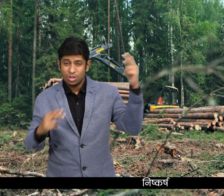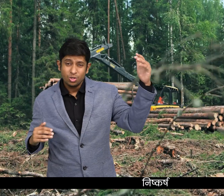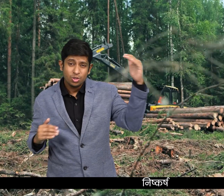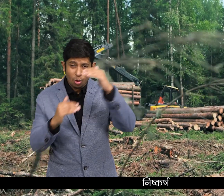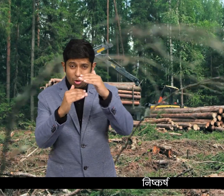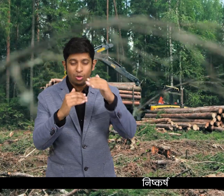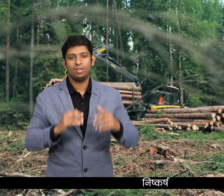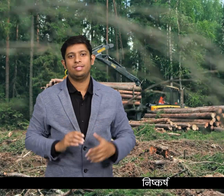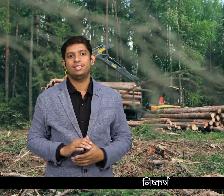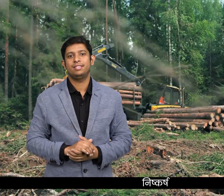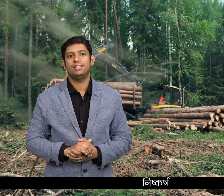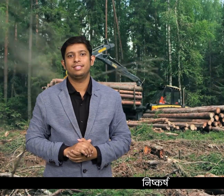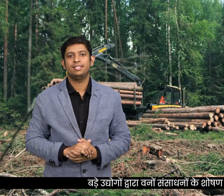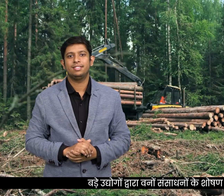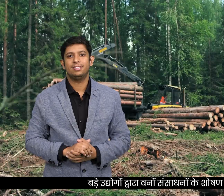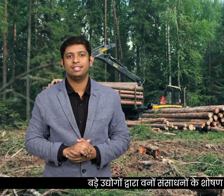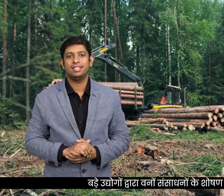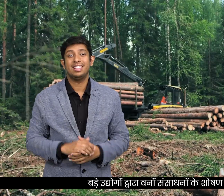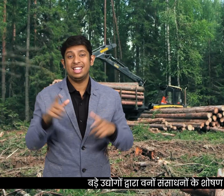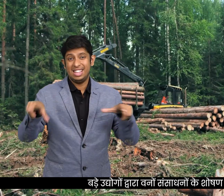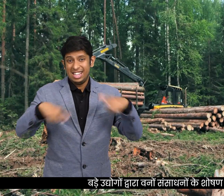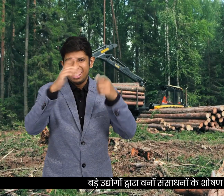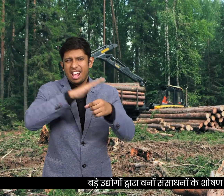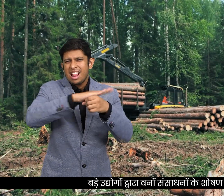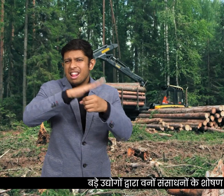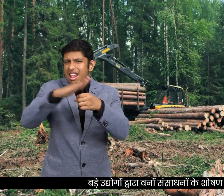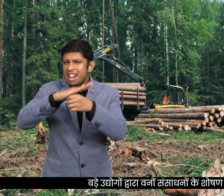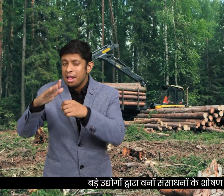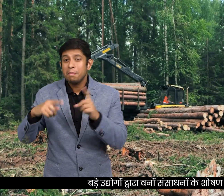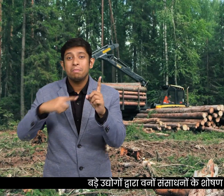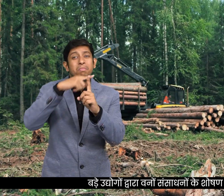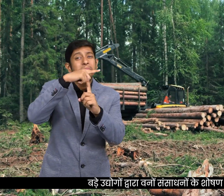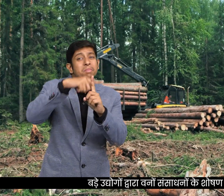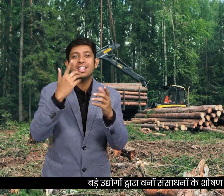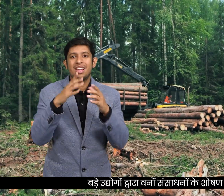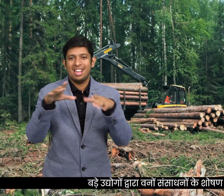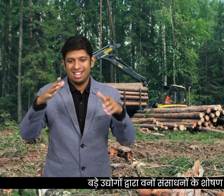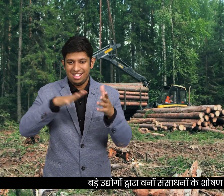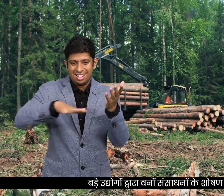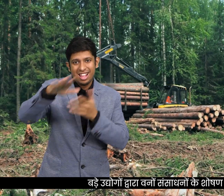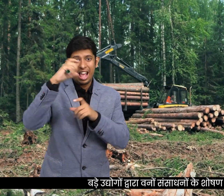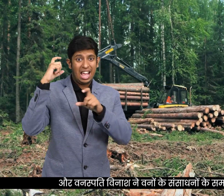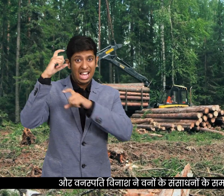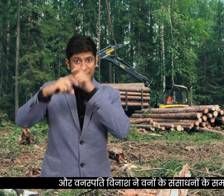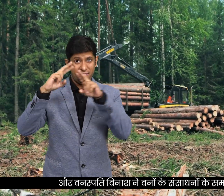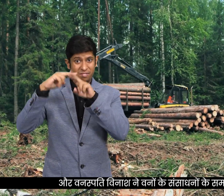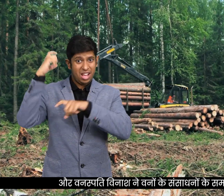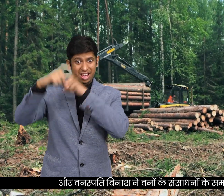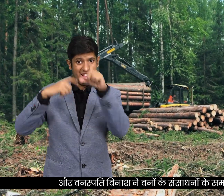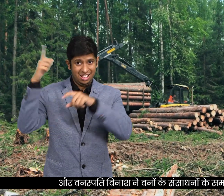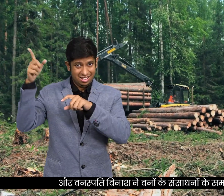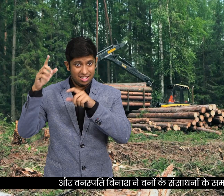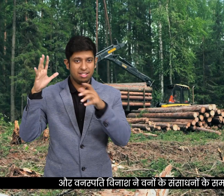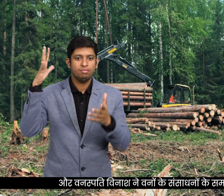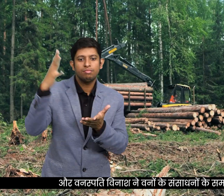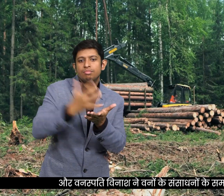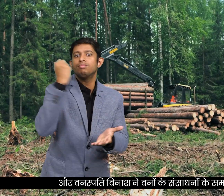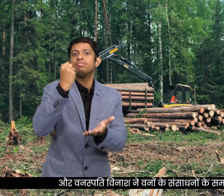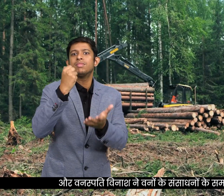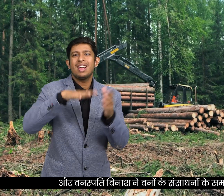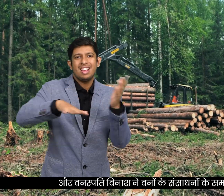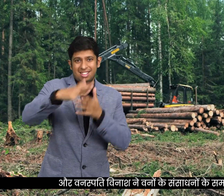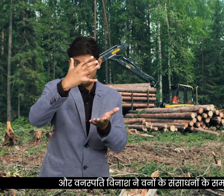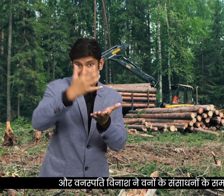निष्कर्ष: बड़े उद्योगों द्वारा वनों संसाधनों के शोषण और वनस्पति विनाश